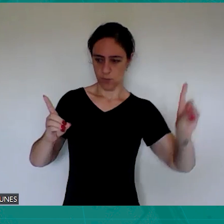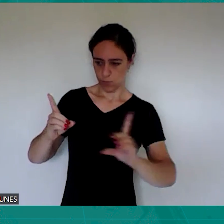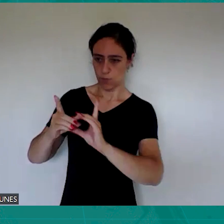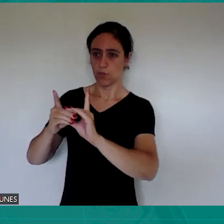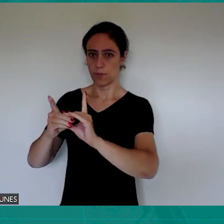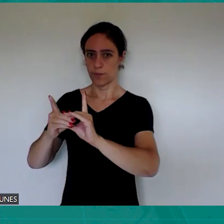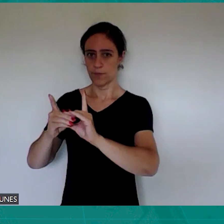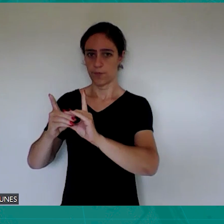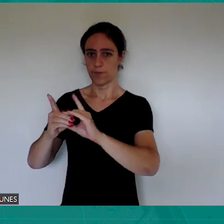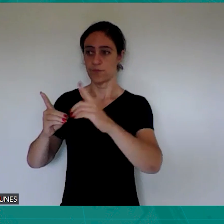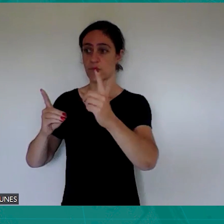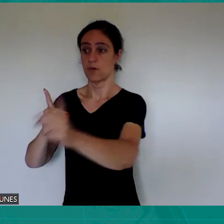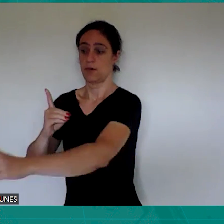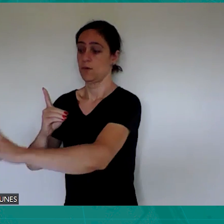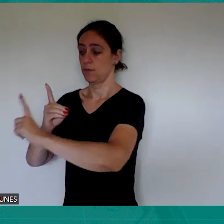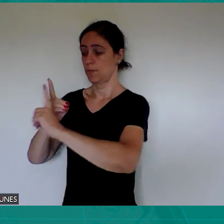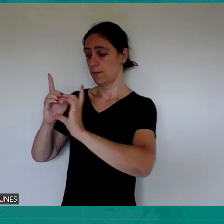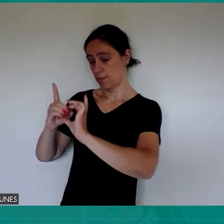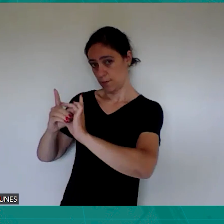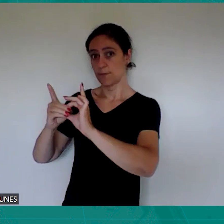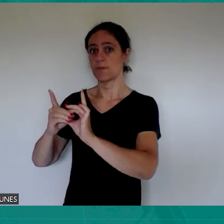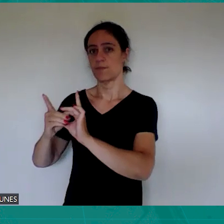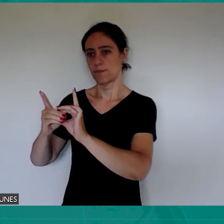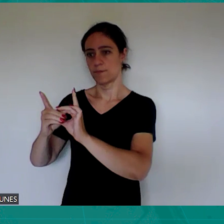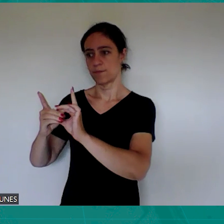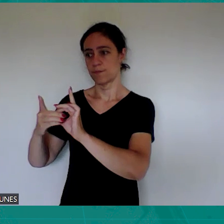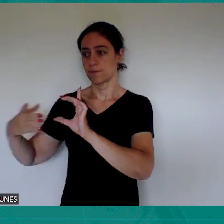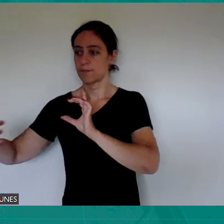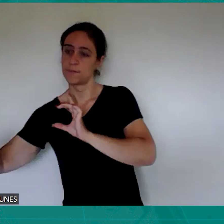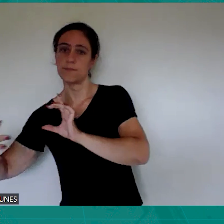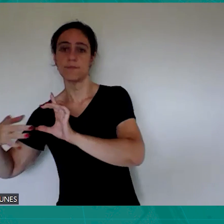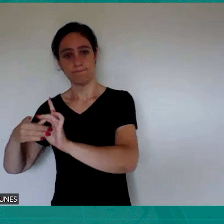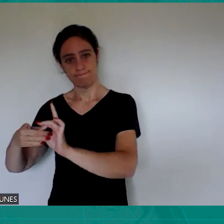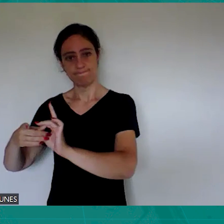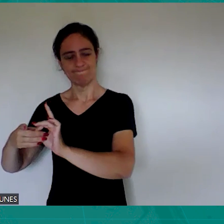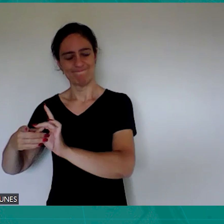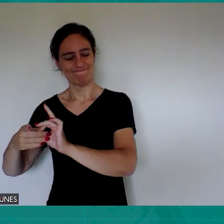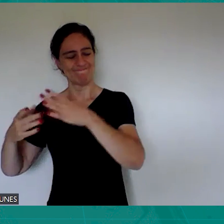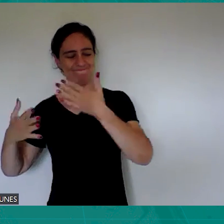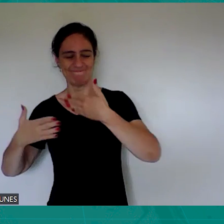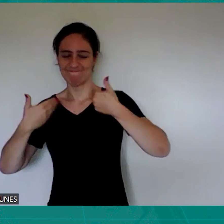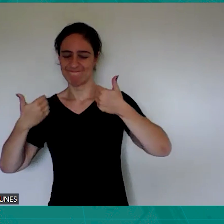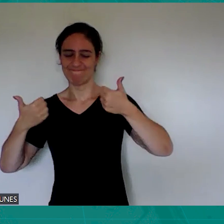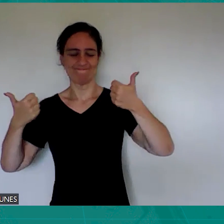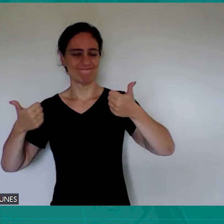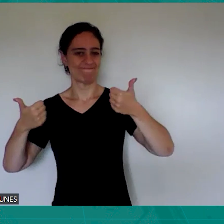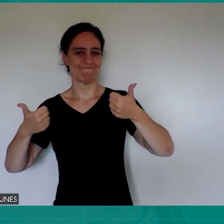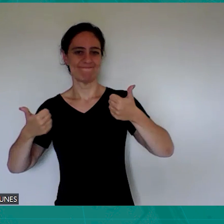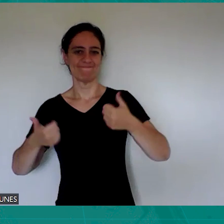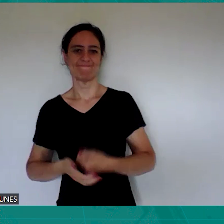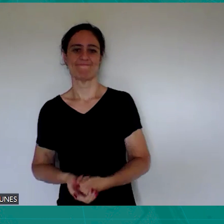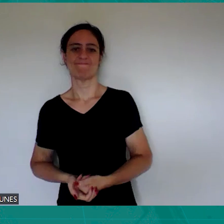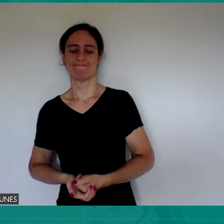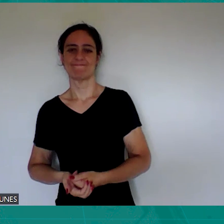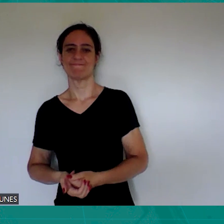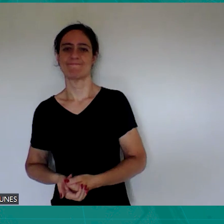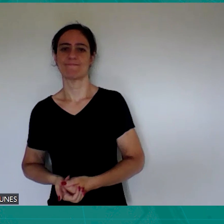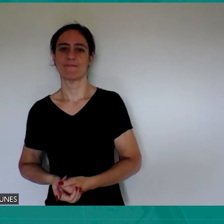mim, e eu em vós. Que maravilha, irmãos, que maravilha. Irmãos, olha